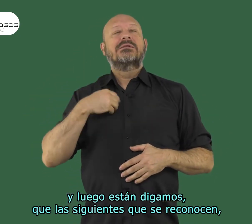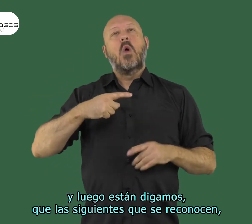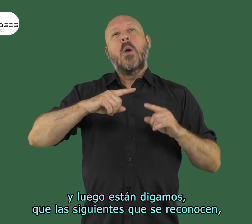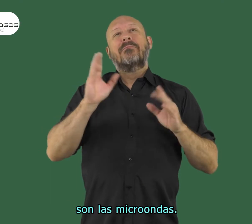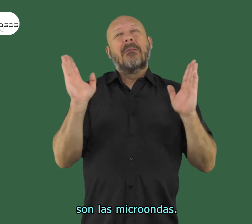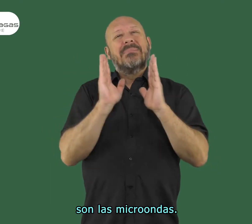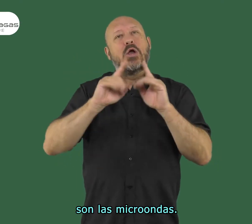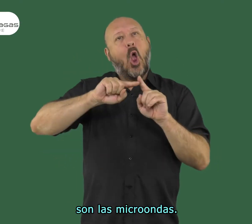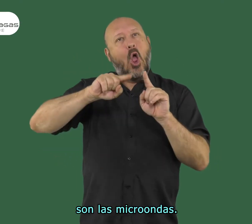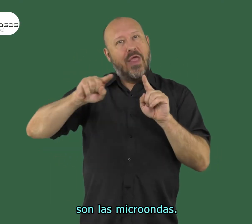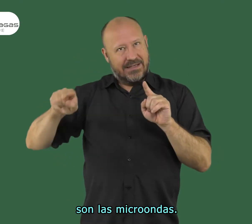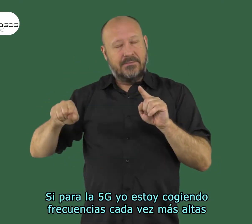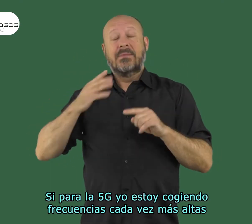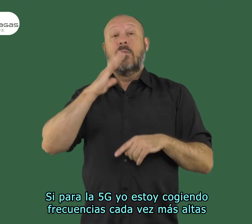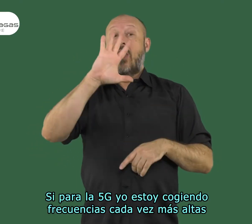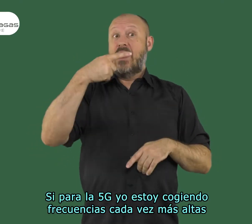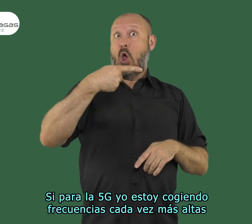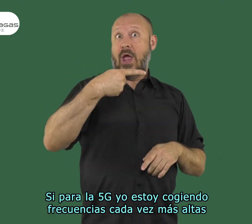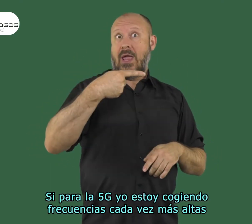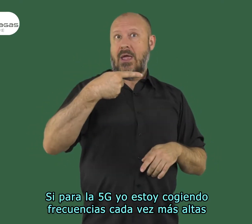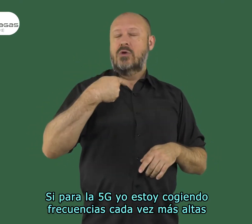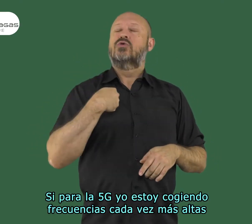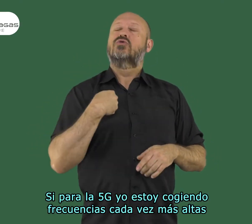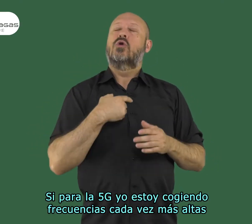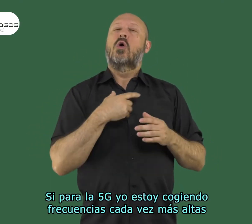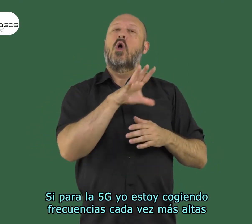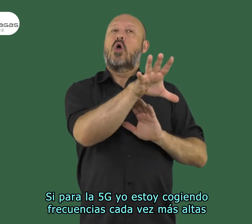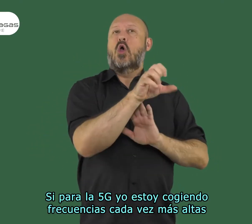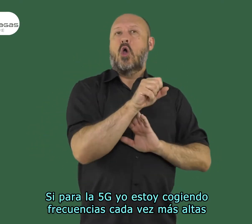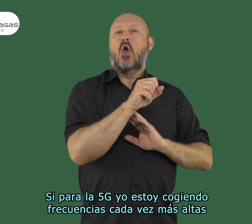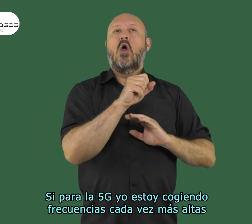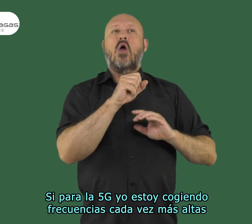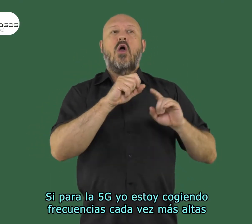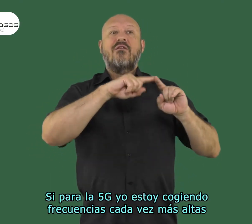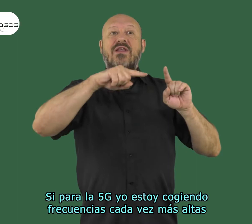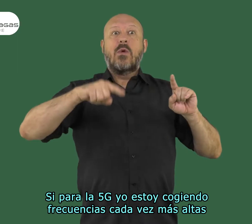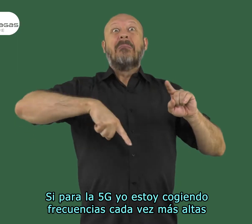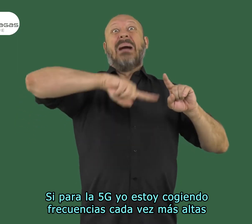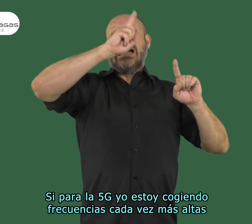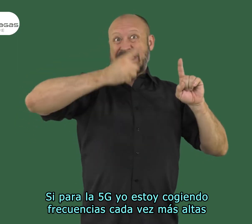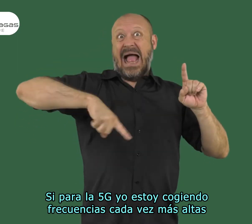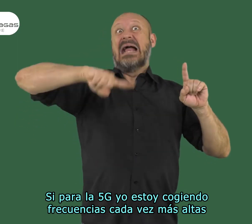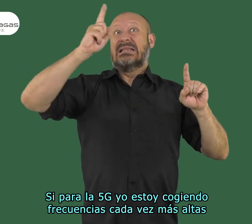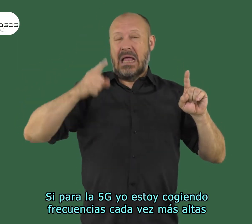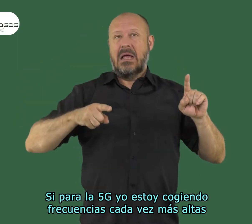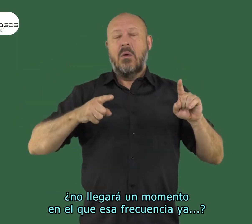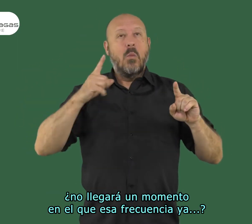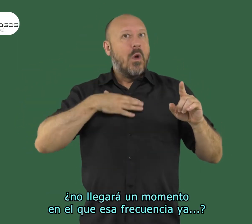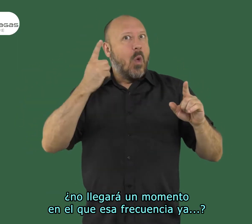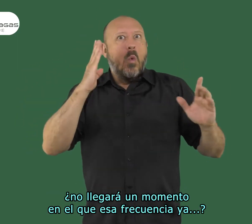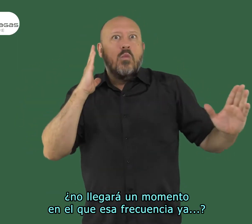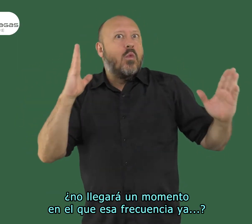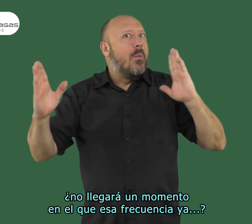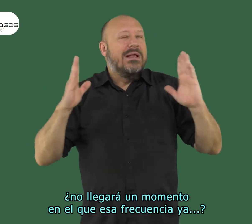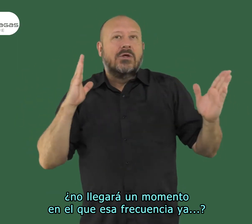que se reconocen son las microondas. Si para la 5G yo estoy cogiendo frecuencias cada vez más altas,